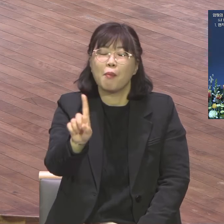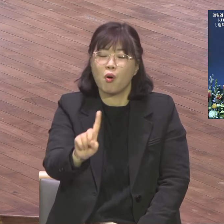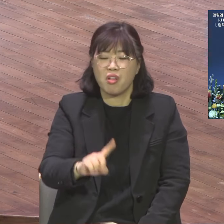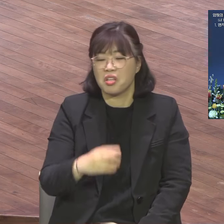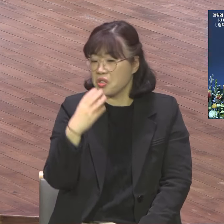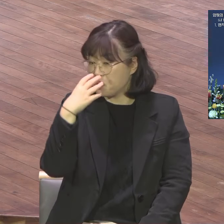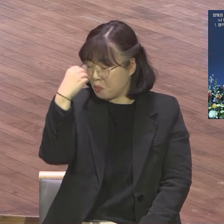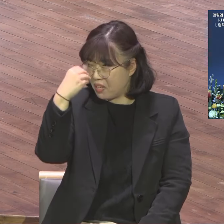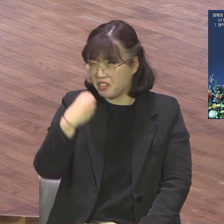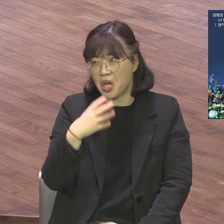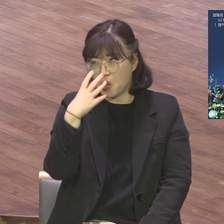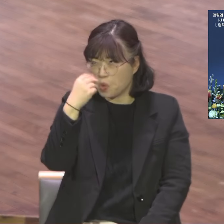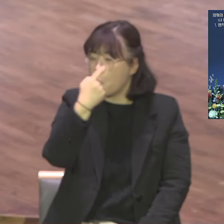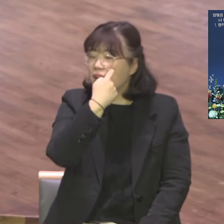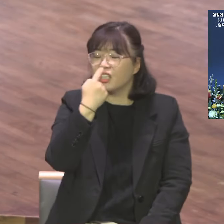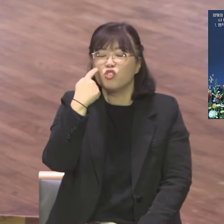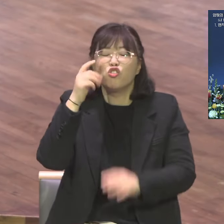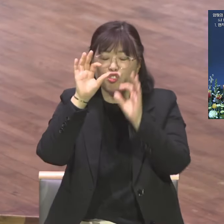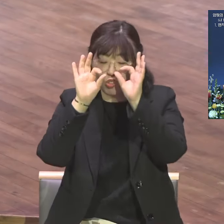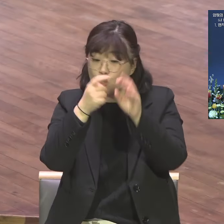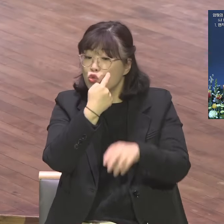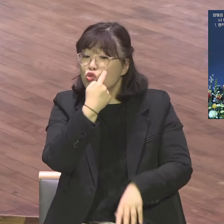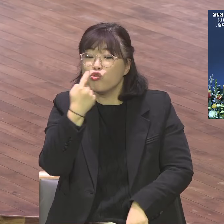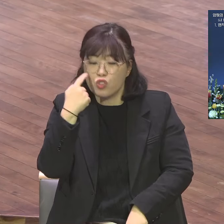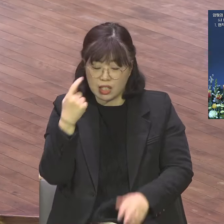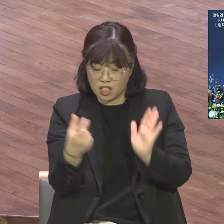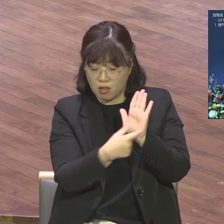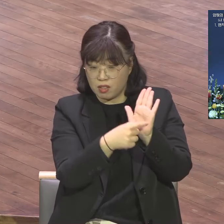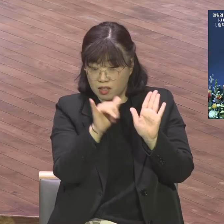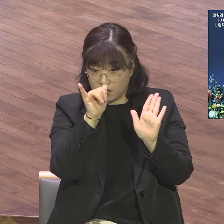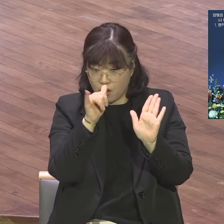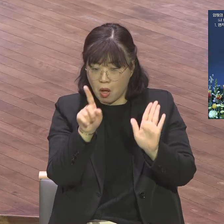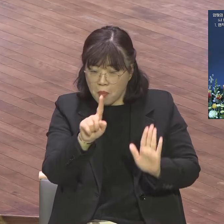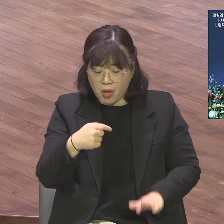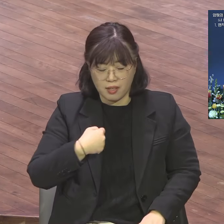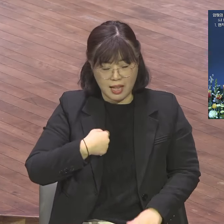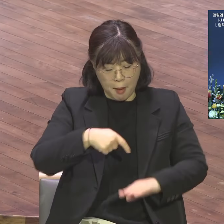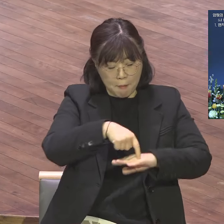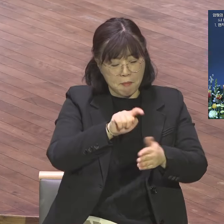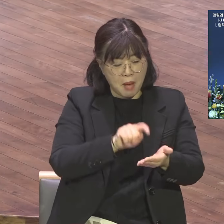교만한 눈 그랬어요. 눈이 교만해.